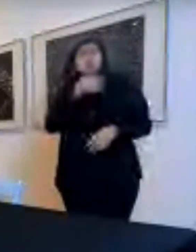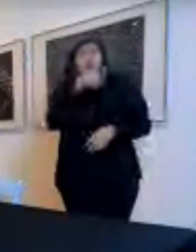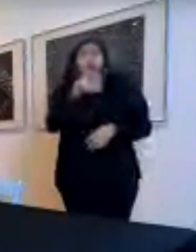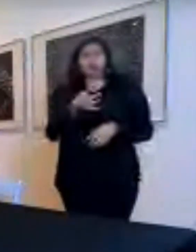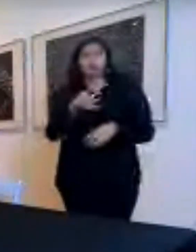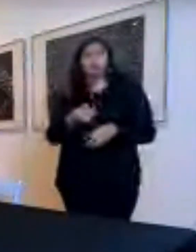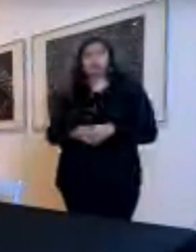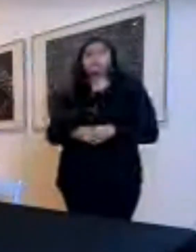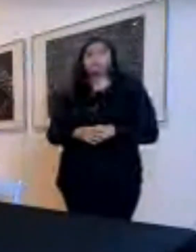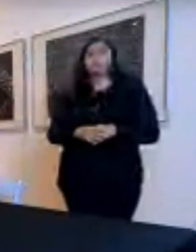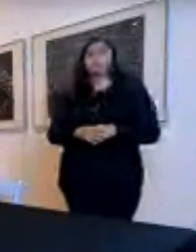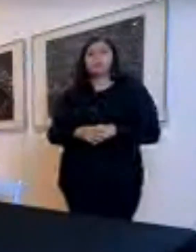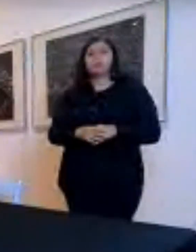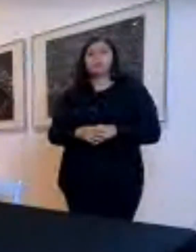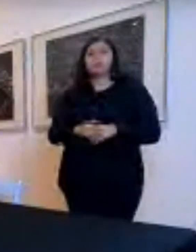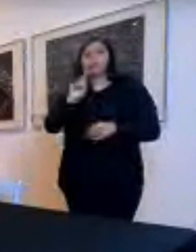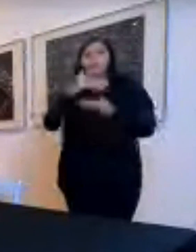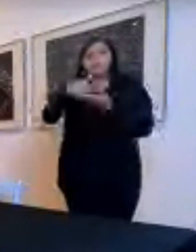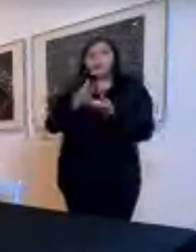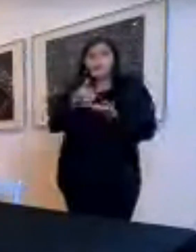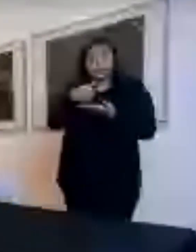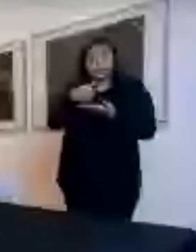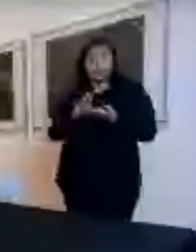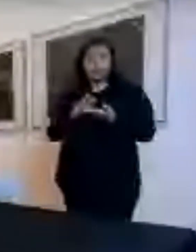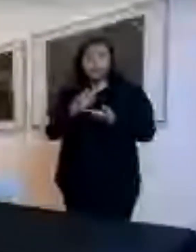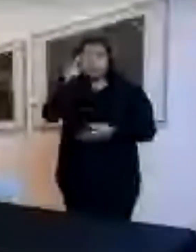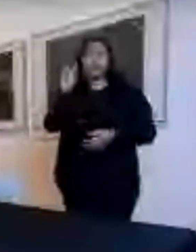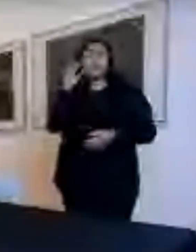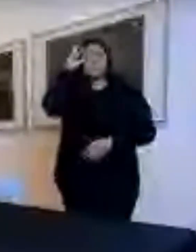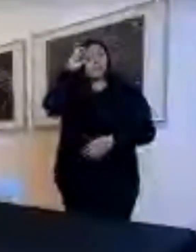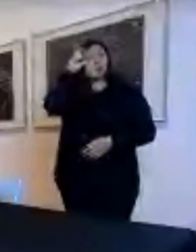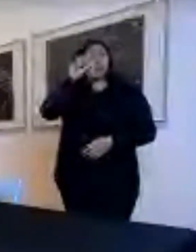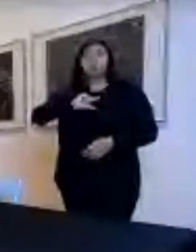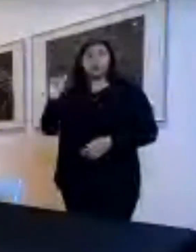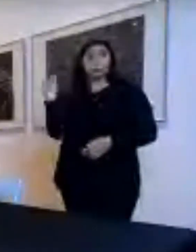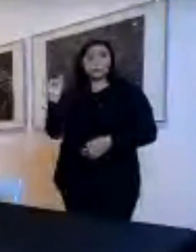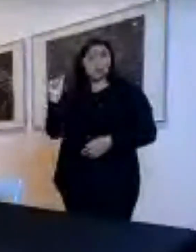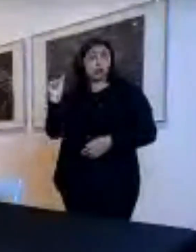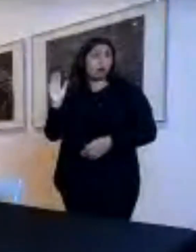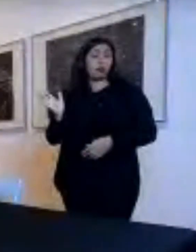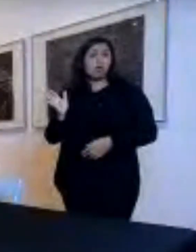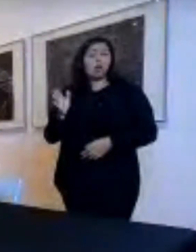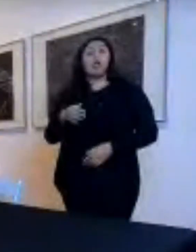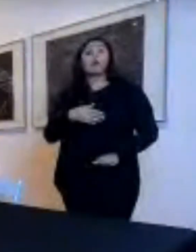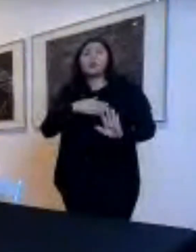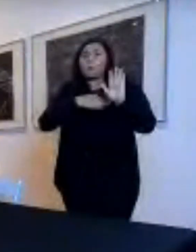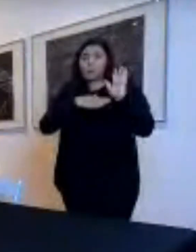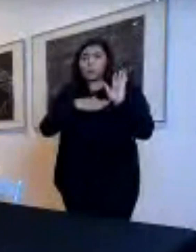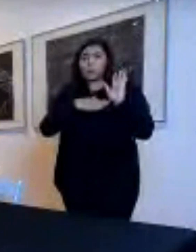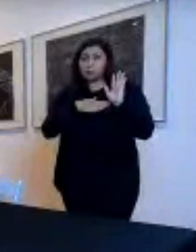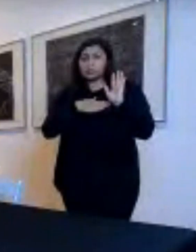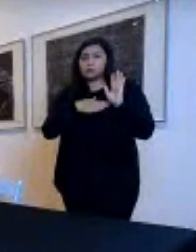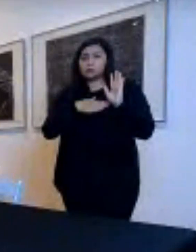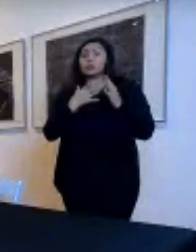Estaba planeado, pero digo porque la Paula se fue, se va. Digamos, el compromiso de ella era que termináramos de hacer